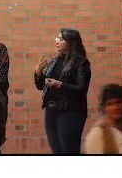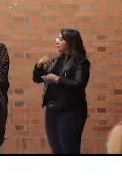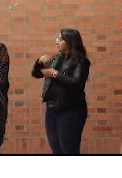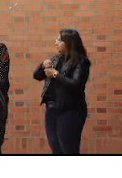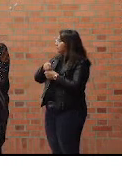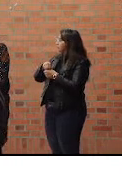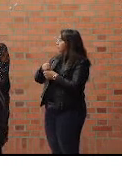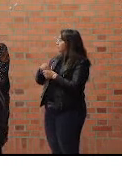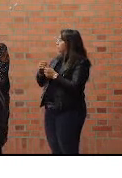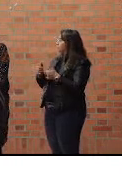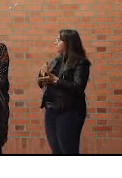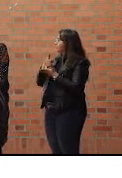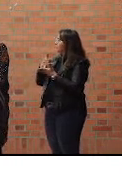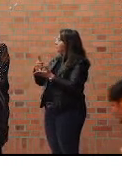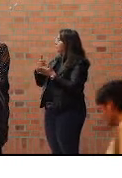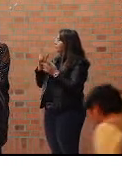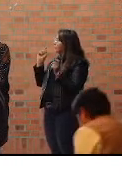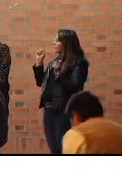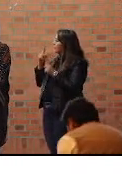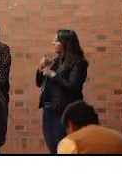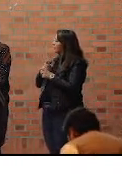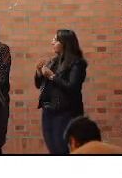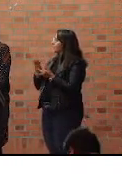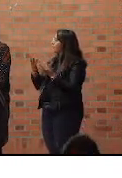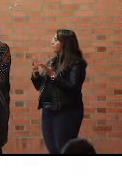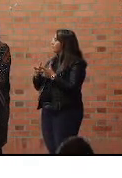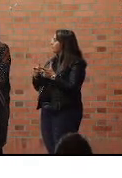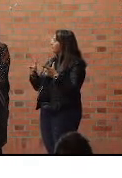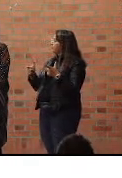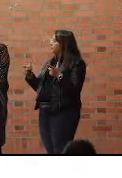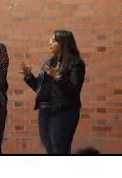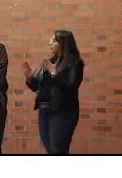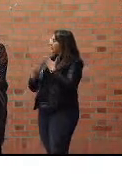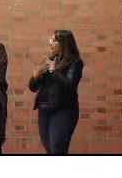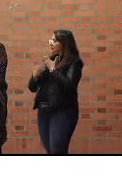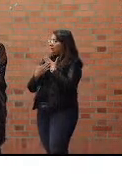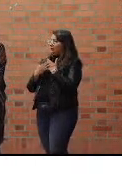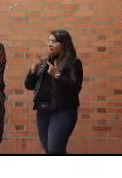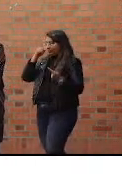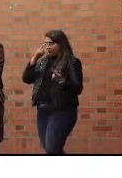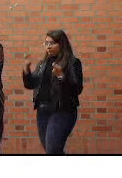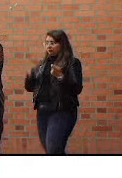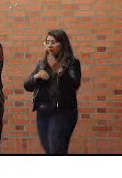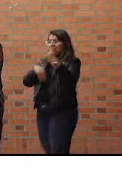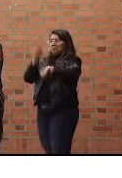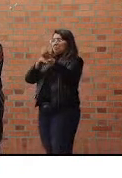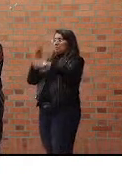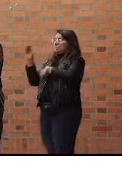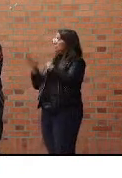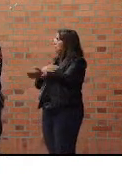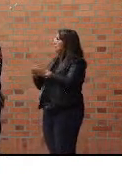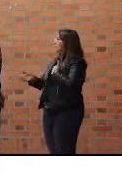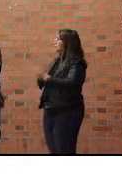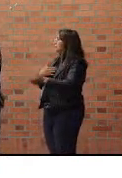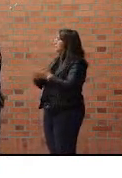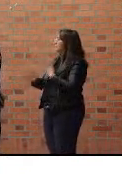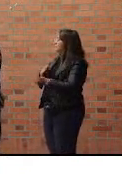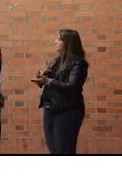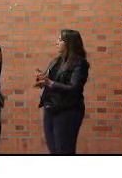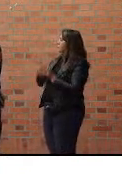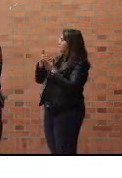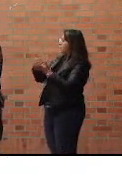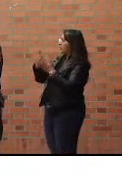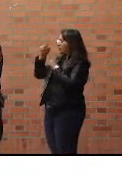había visto con tanta nitidez como hoy que tantas personas lo han repetido sin haberse puesto de acuerdo creo además que es un premio